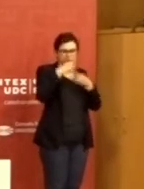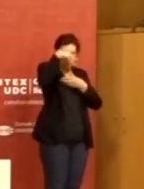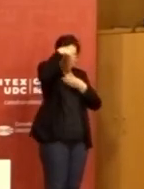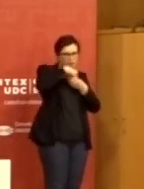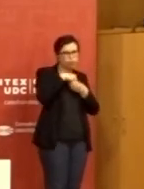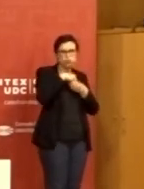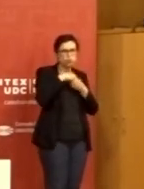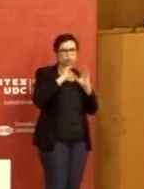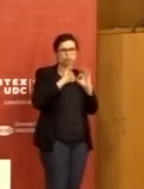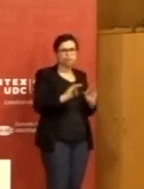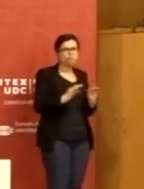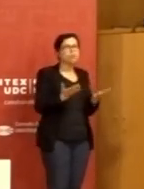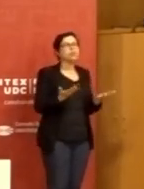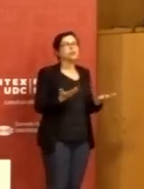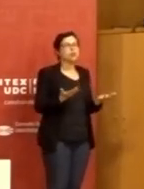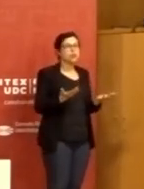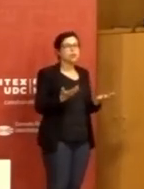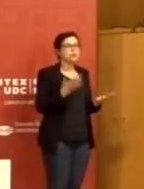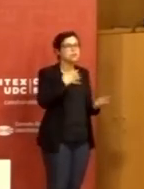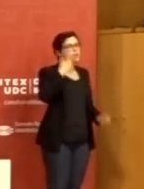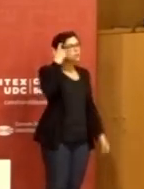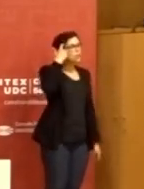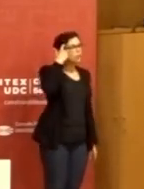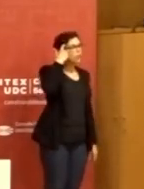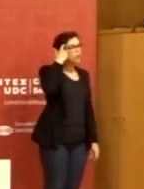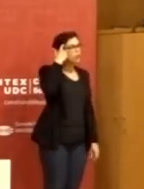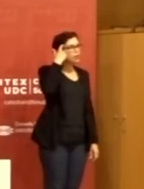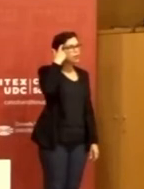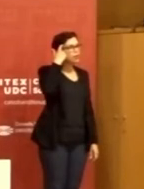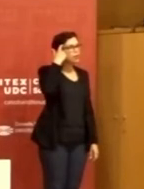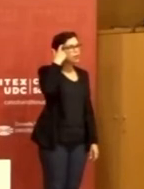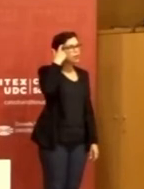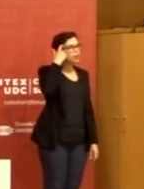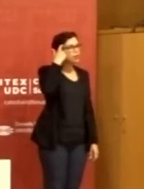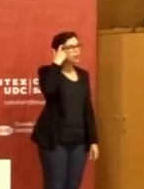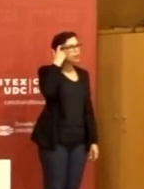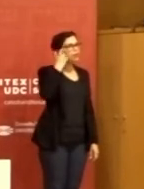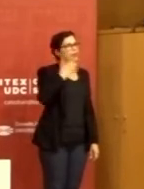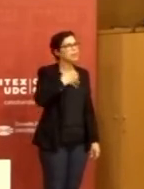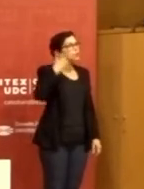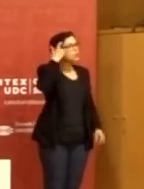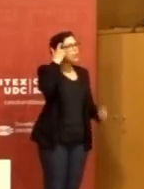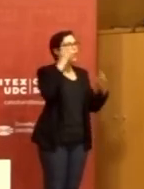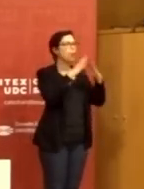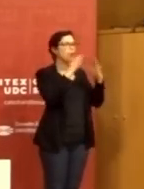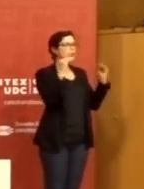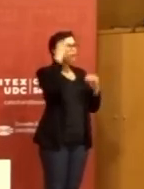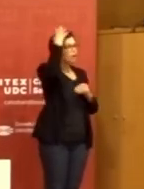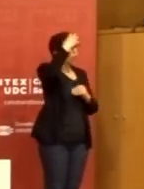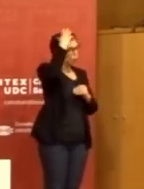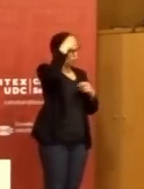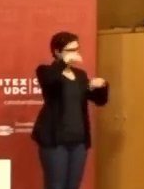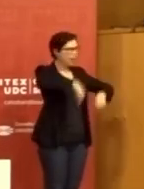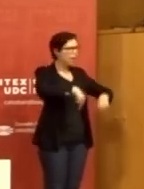centros. Entonces, yo quisiera saber si la Universidad aquí de Coruña en algún